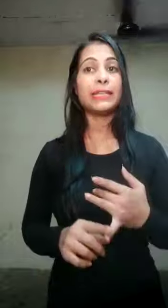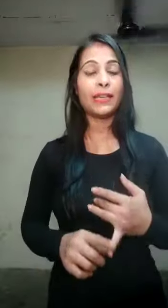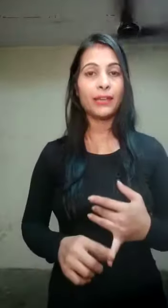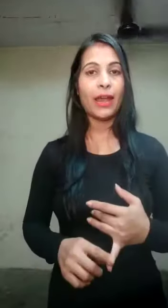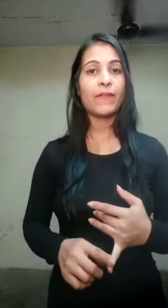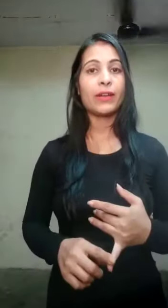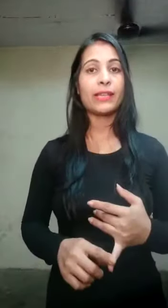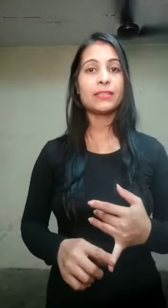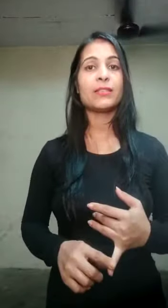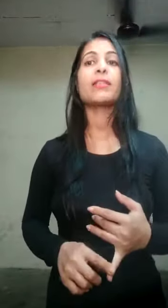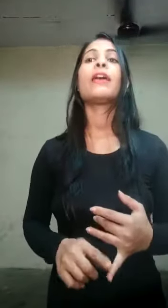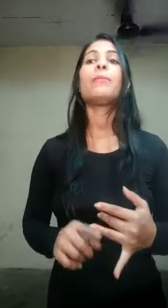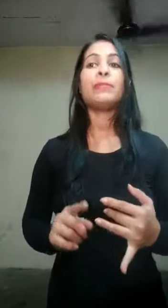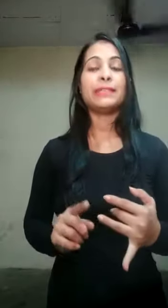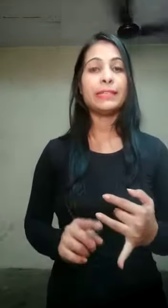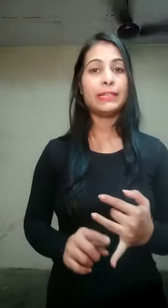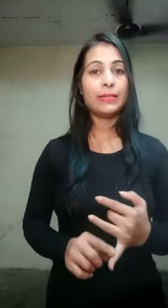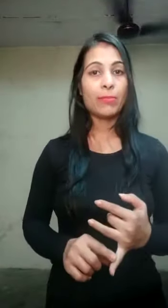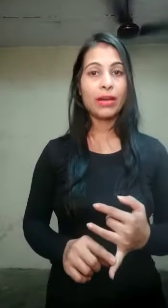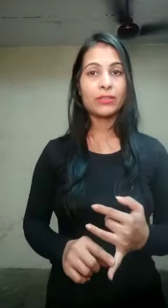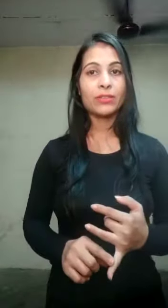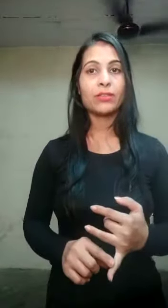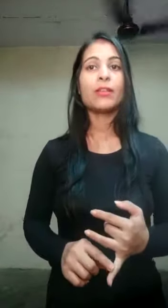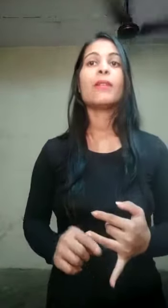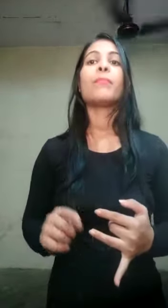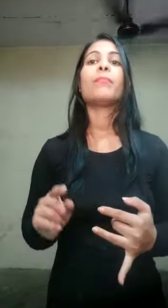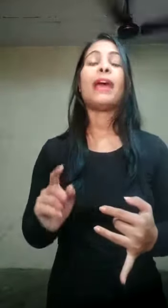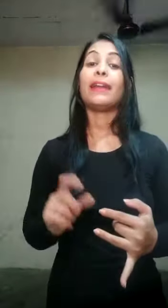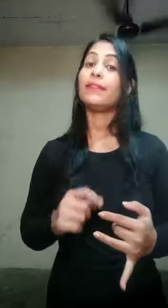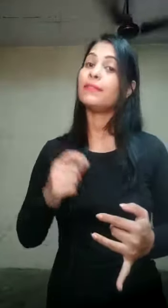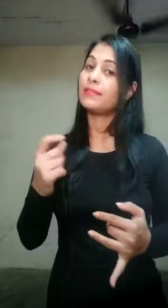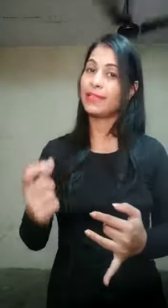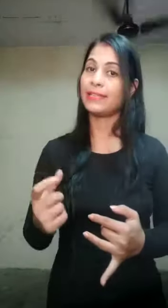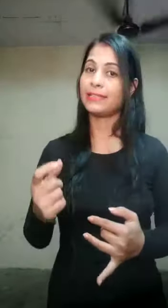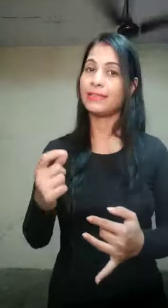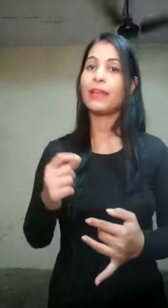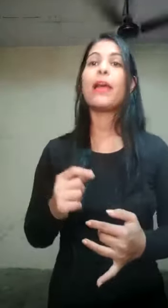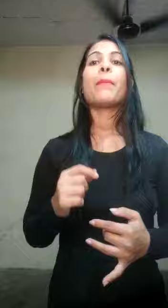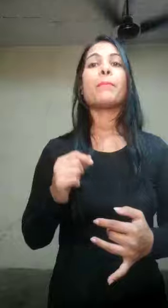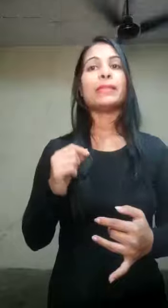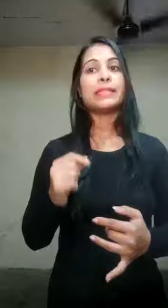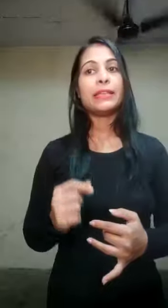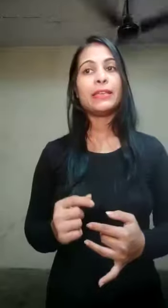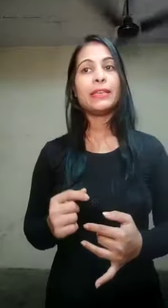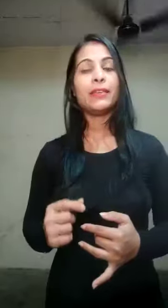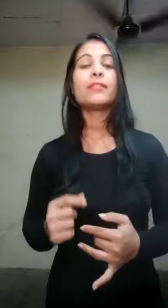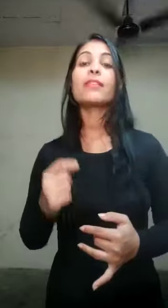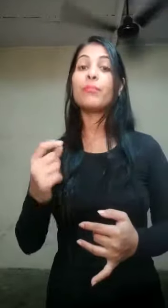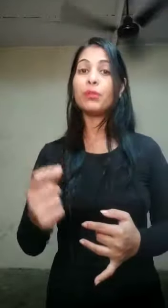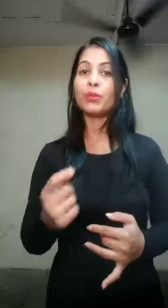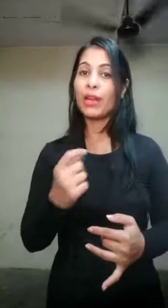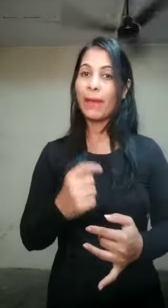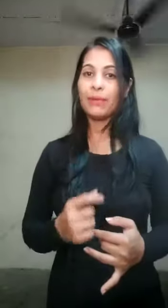इन एडवर्टाइजिंग, पीजीडी इन मार्केटिंग एंड सेल्स, पीजीडी इन कंप्यूटर